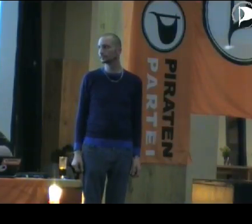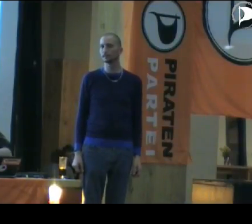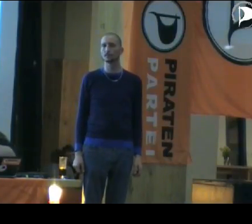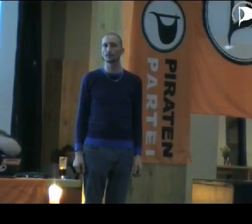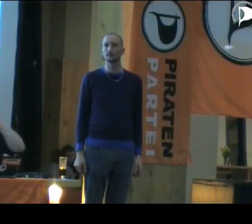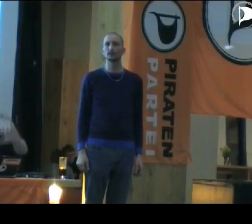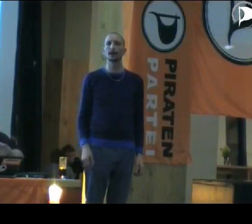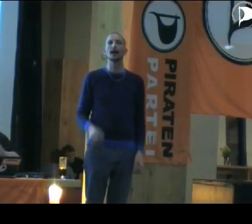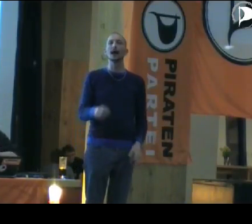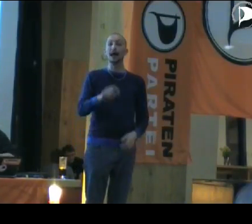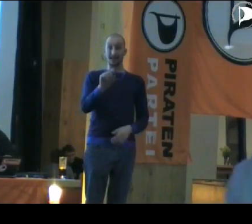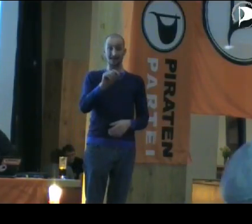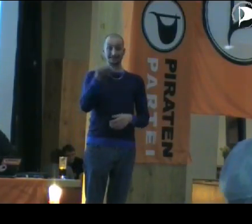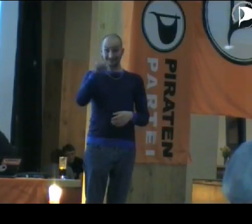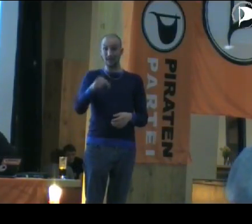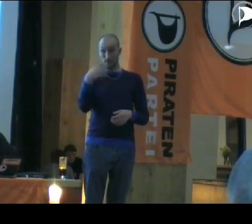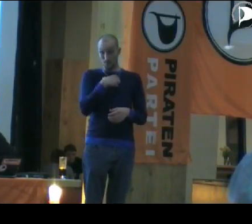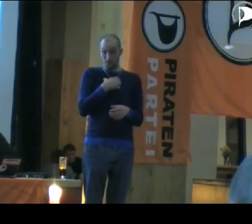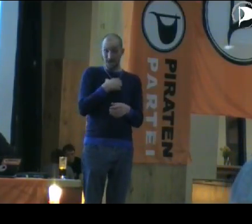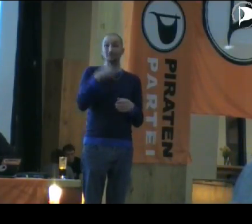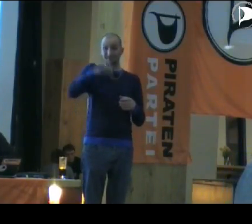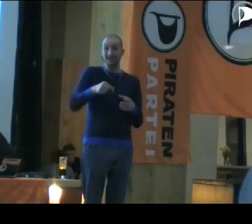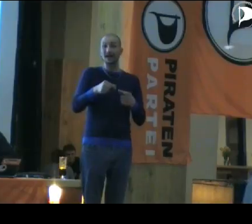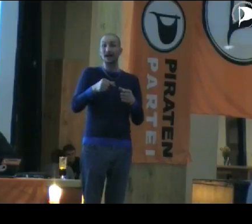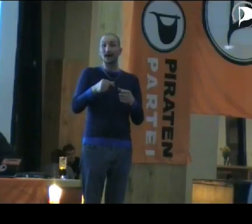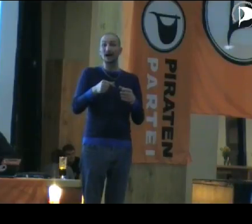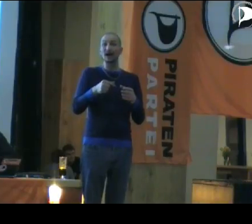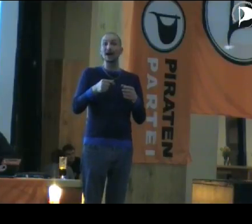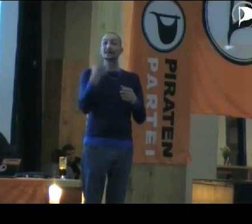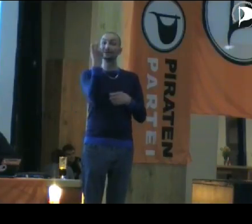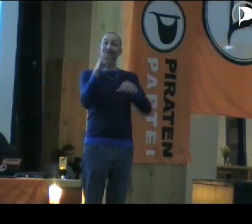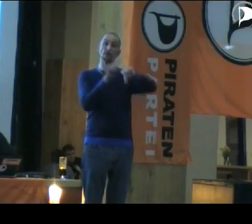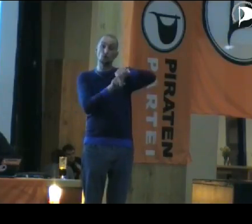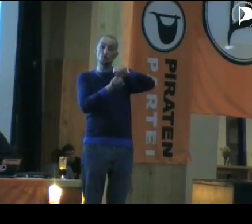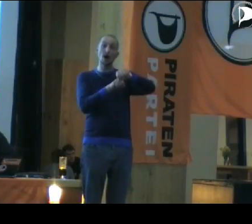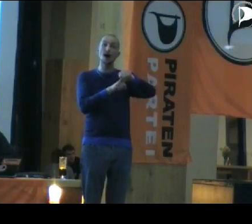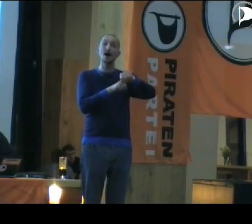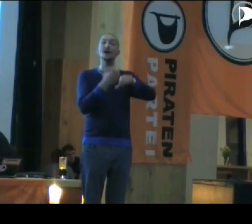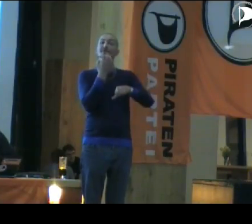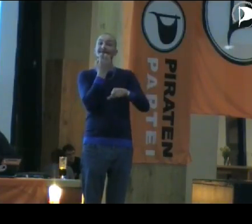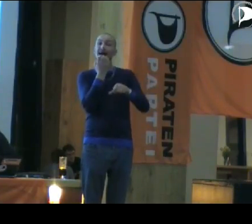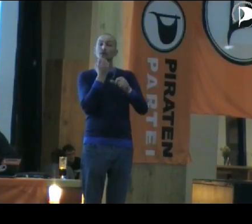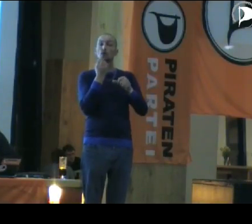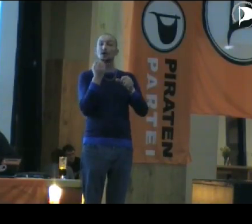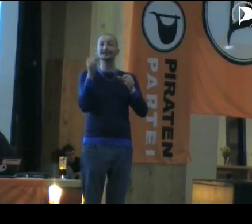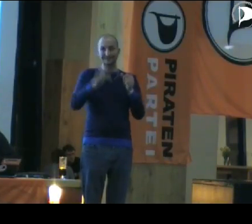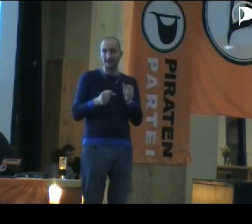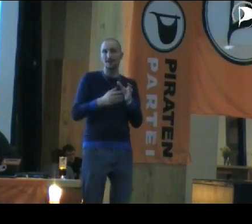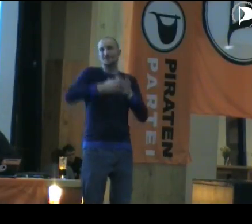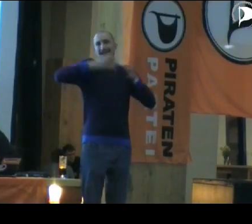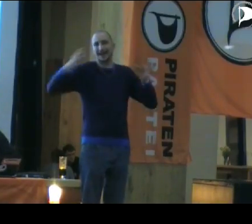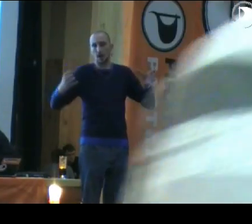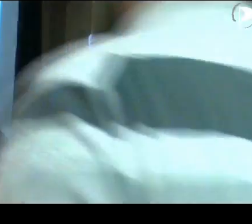hat man ein problem öffentliche versammlung über 20 uhr hinaus verlängert das offiziell angekündigt ende der